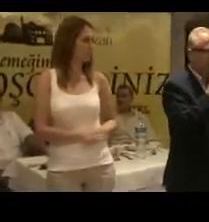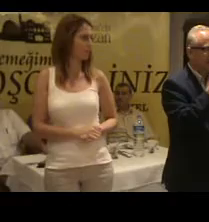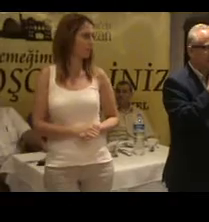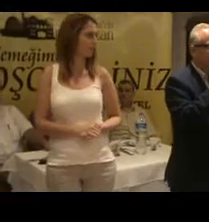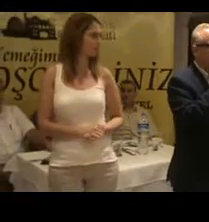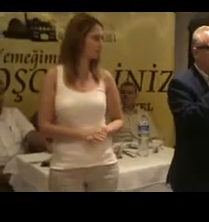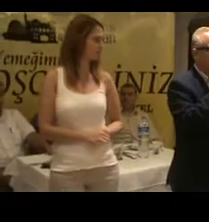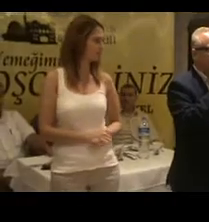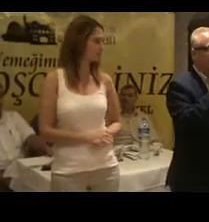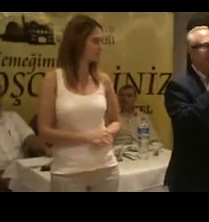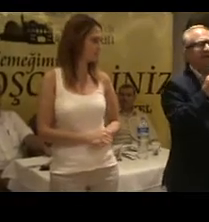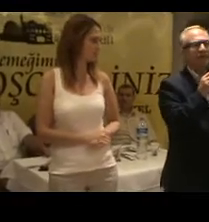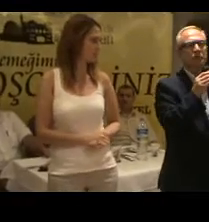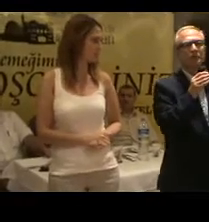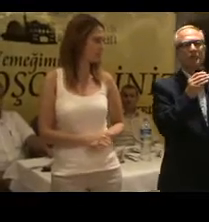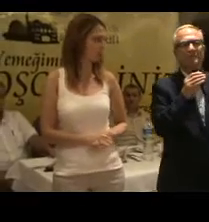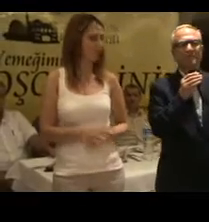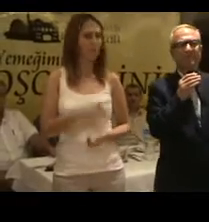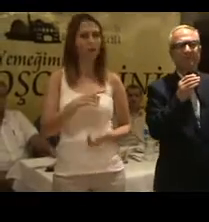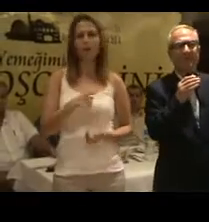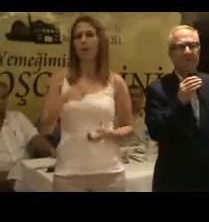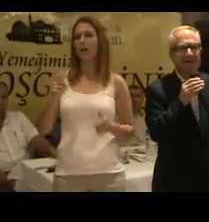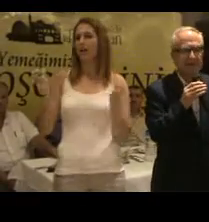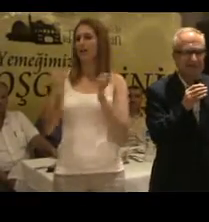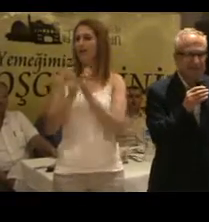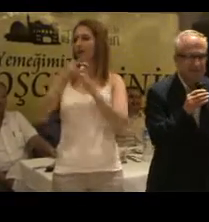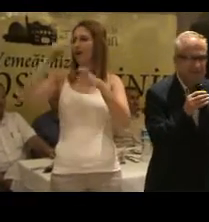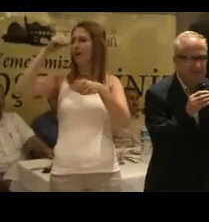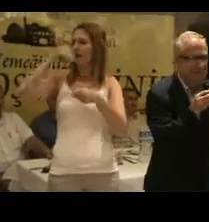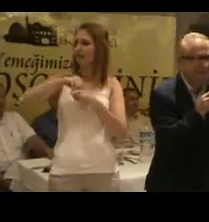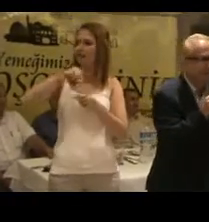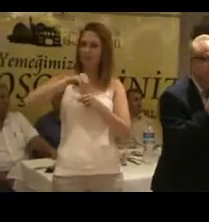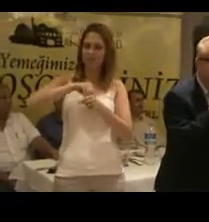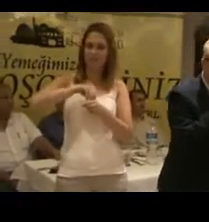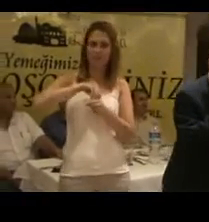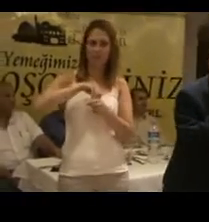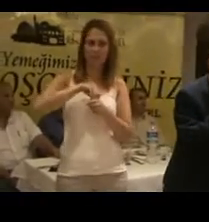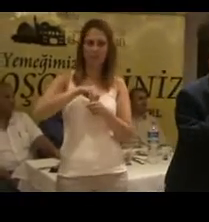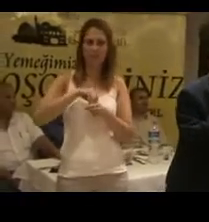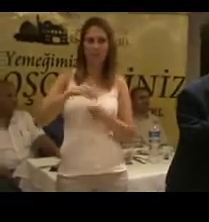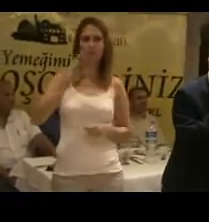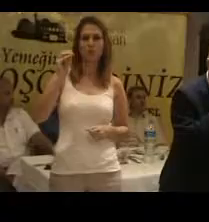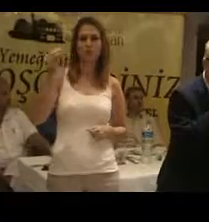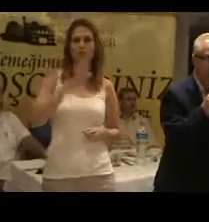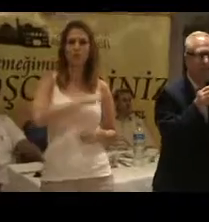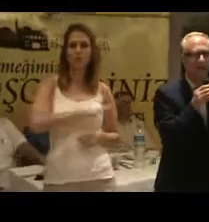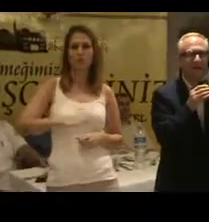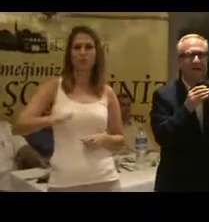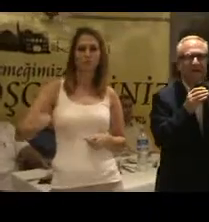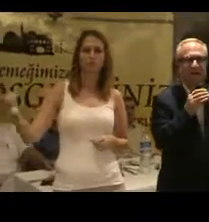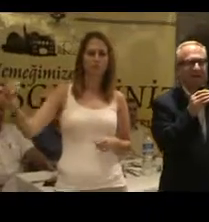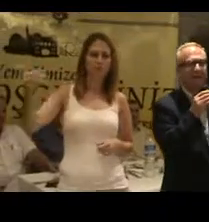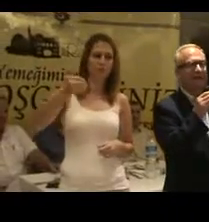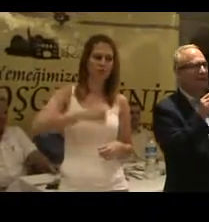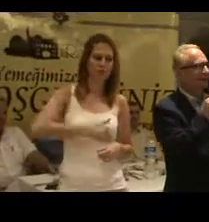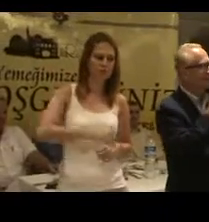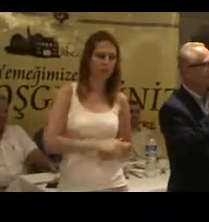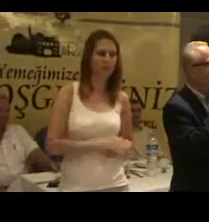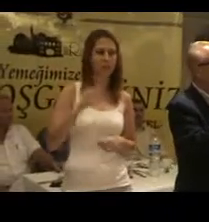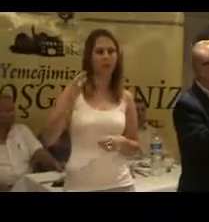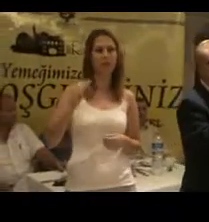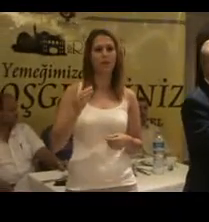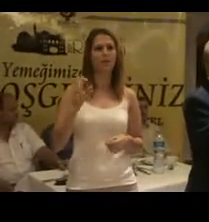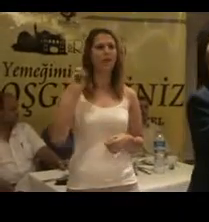oluştu. Orada gelen çocuklarımızın el becerilerini geliştirecek kursları onlara sunduk değerli